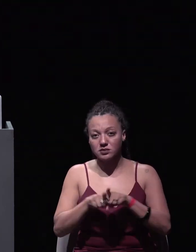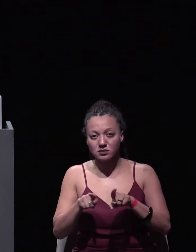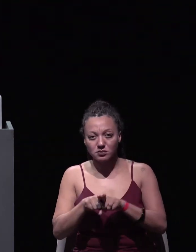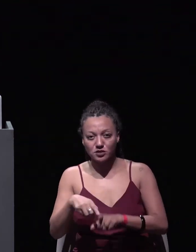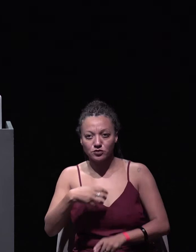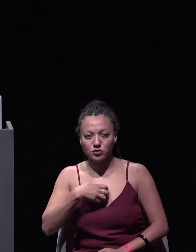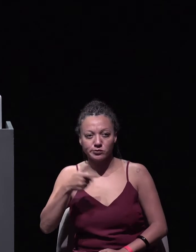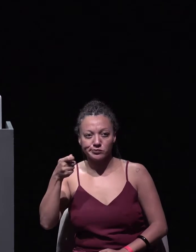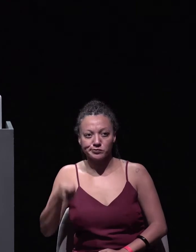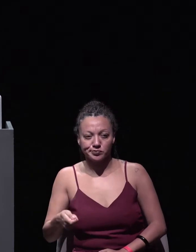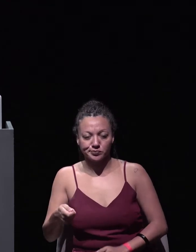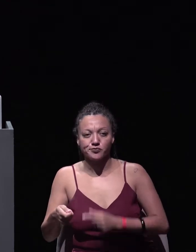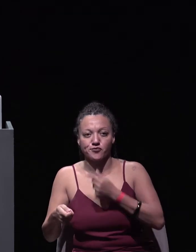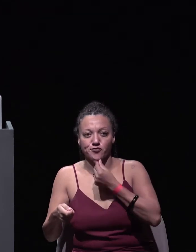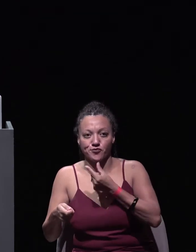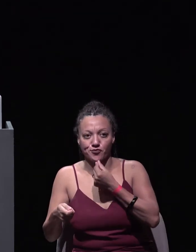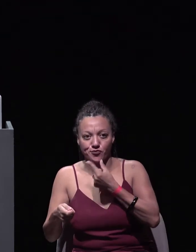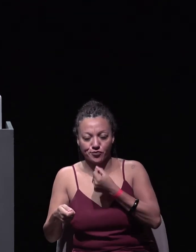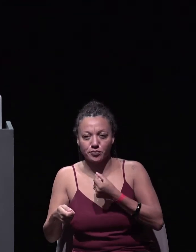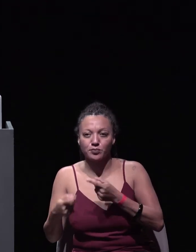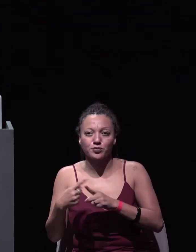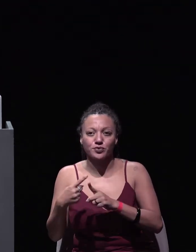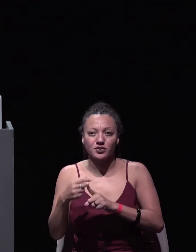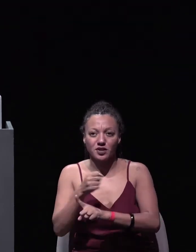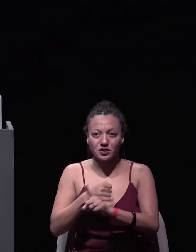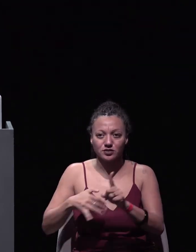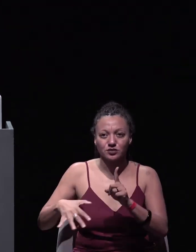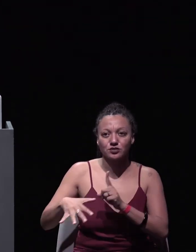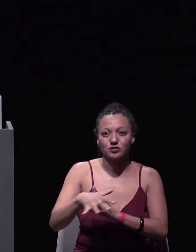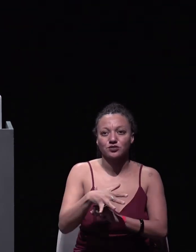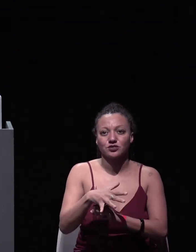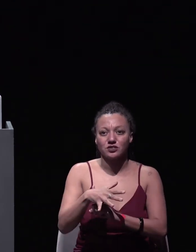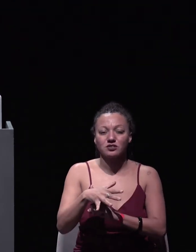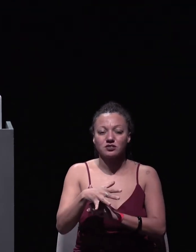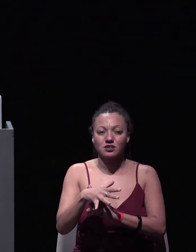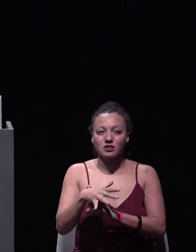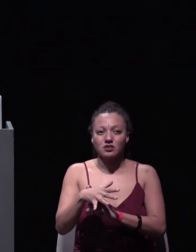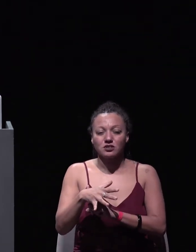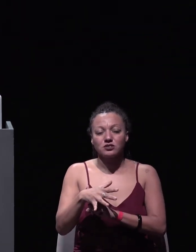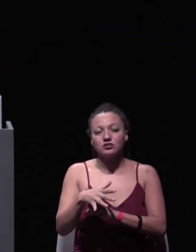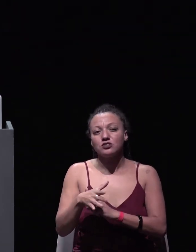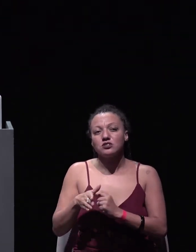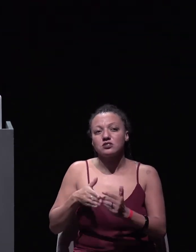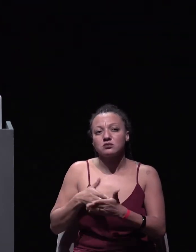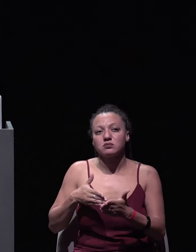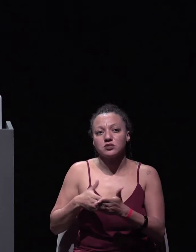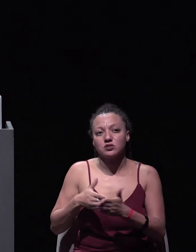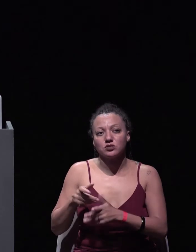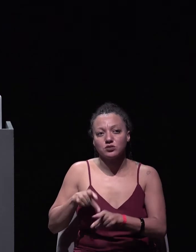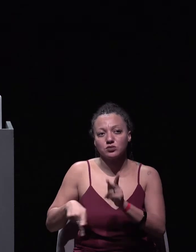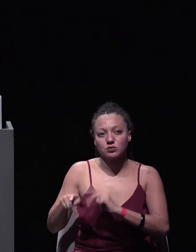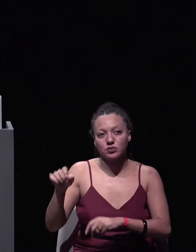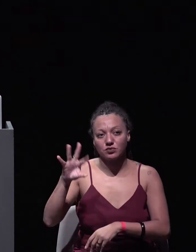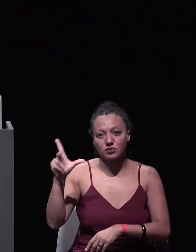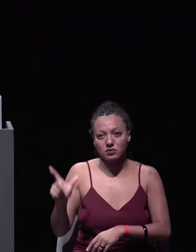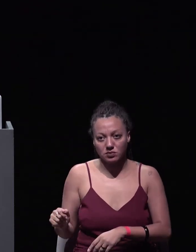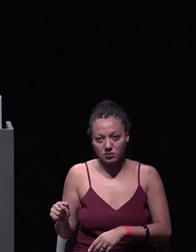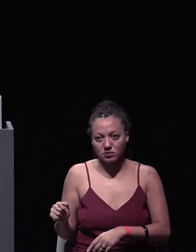também masculina, em uma sociedade castradora para os afrodescendentes em inúmeros sentidos,